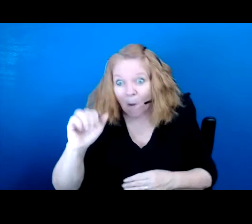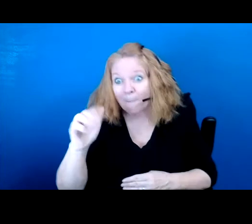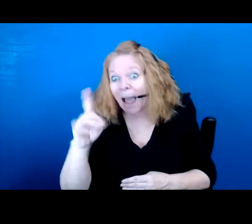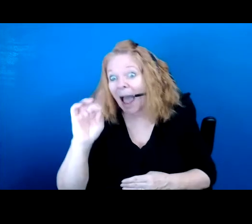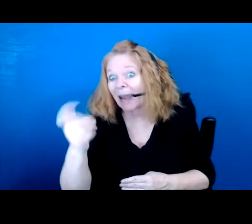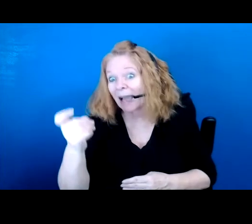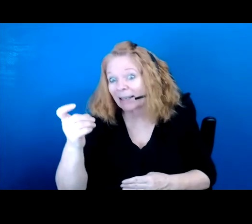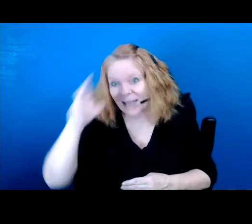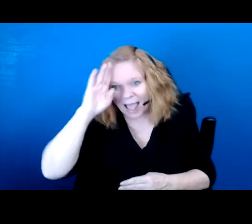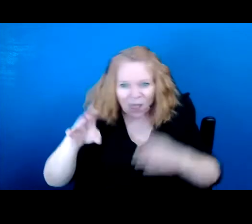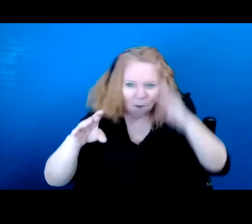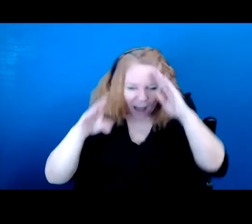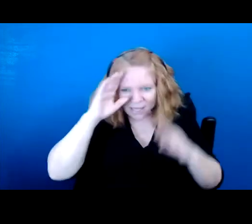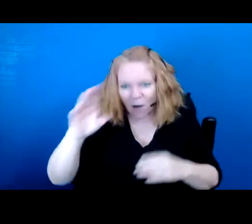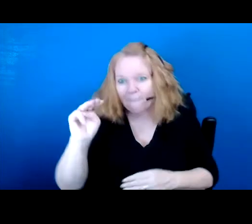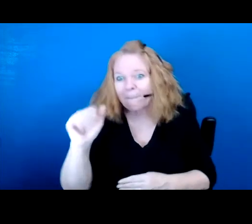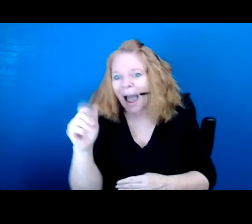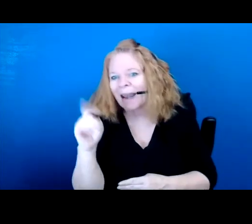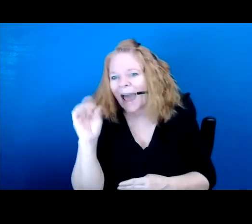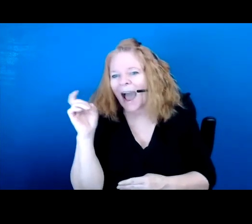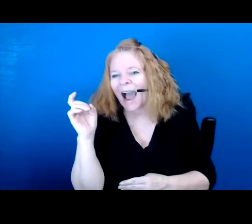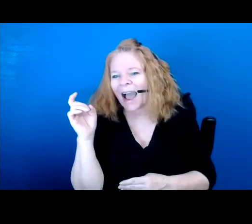hola hola amados